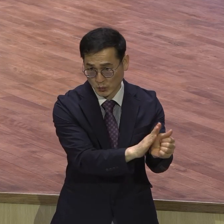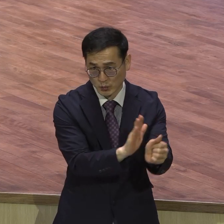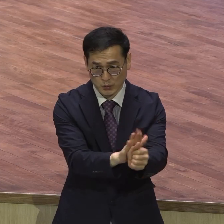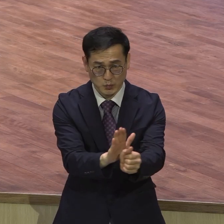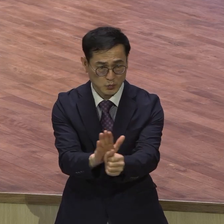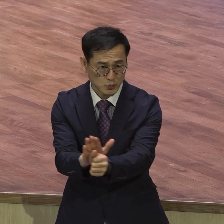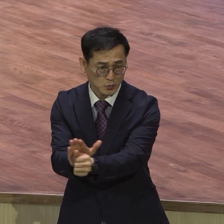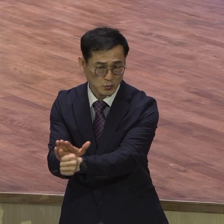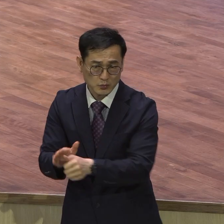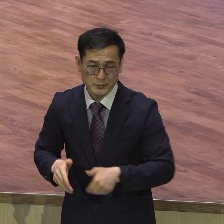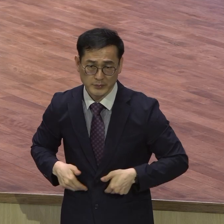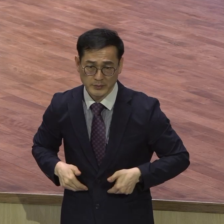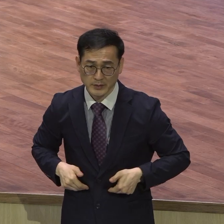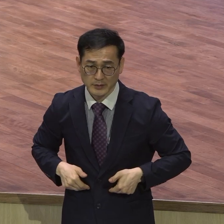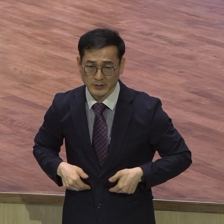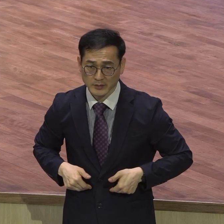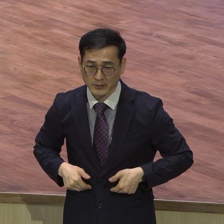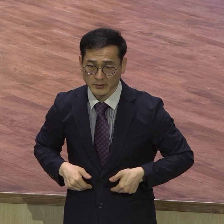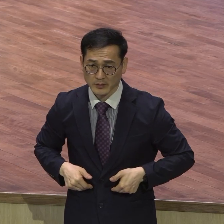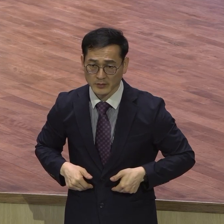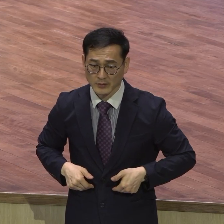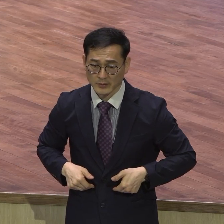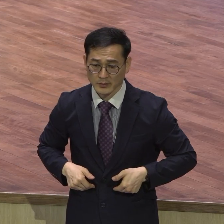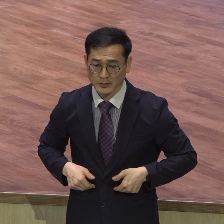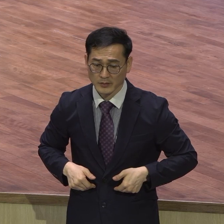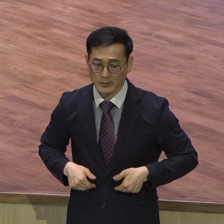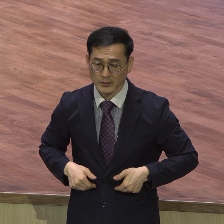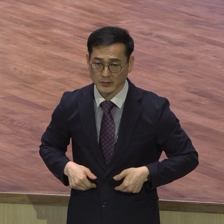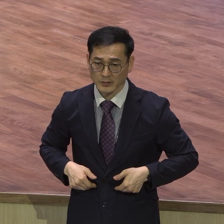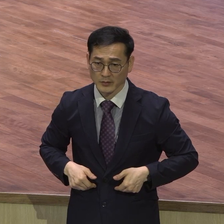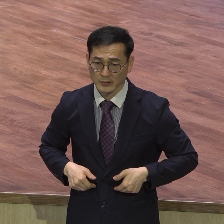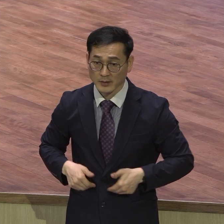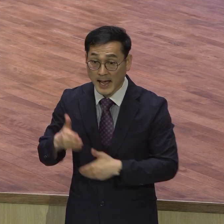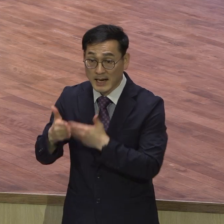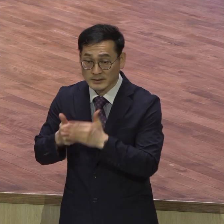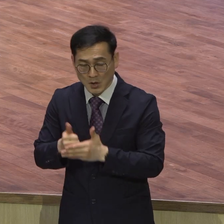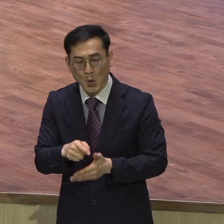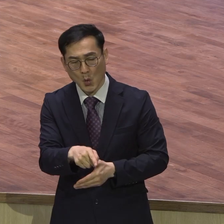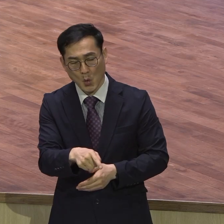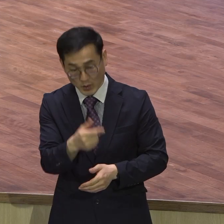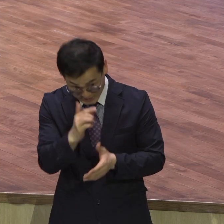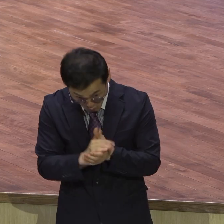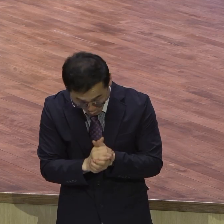기도해야 돼요. 그게 하나님이 기쁘받아시는 기도예요.